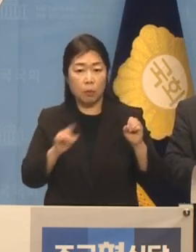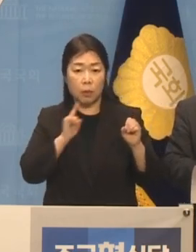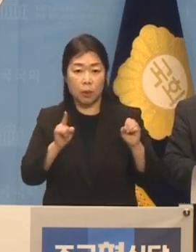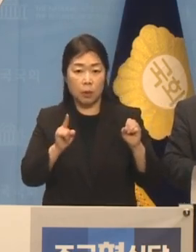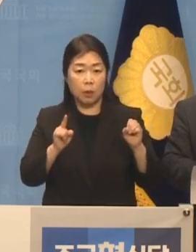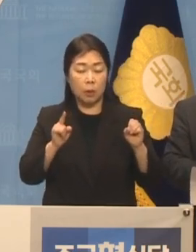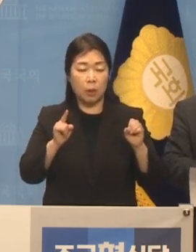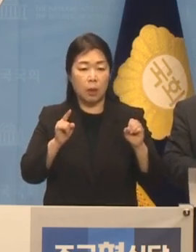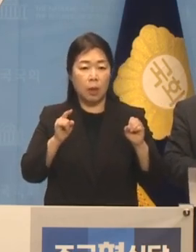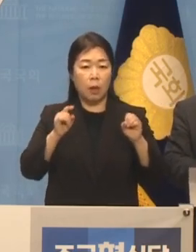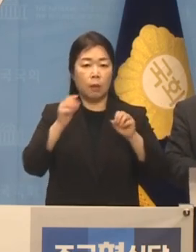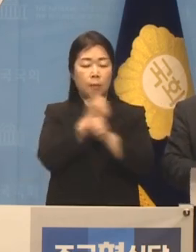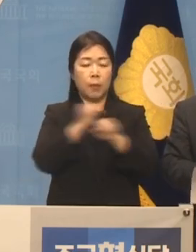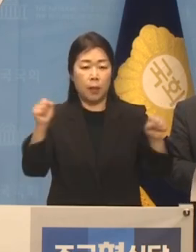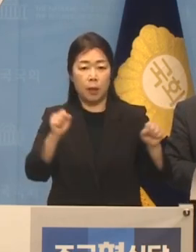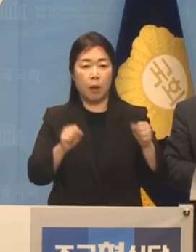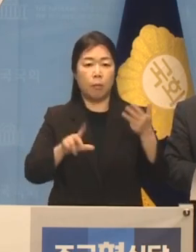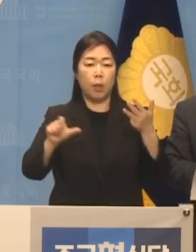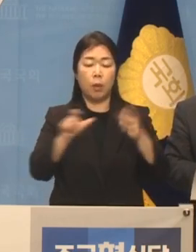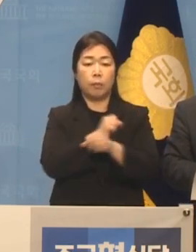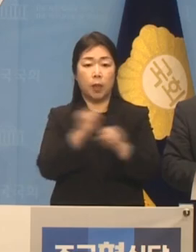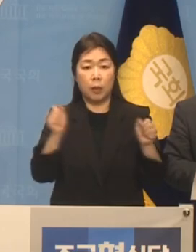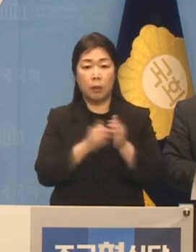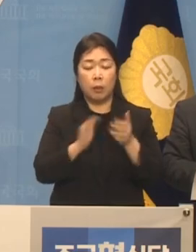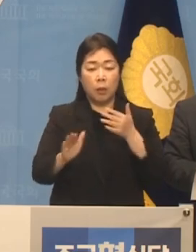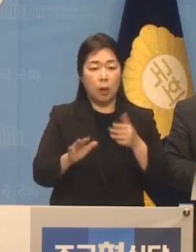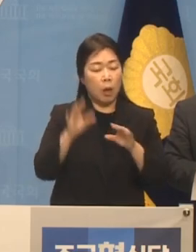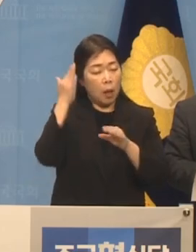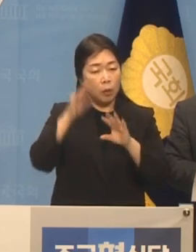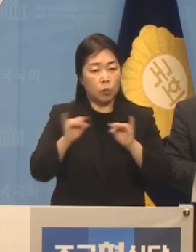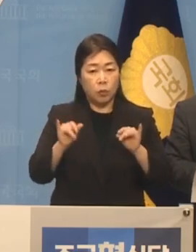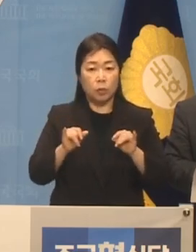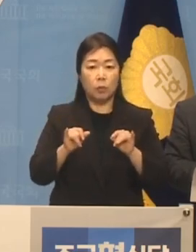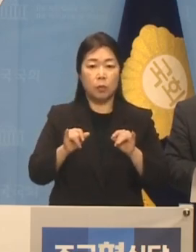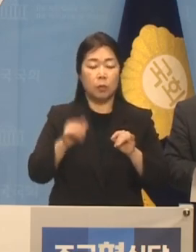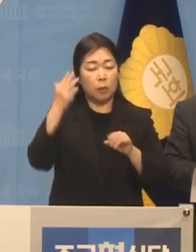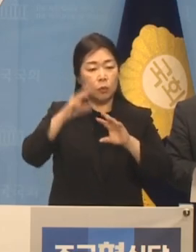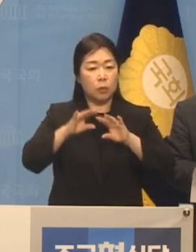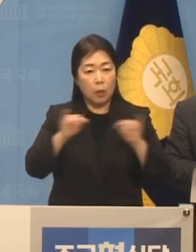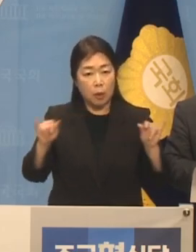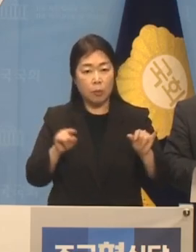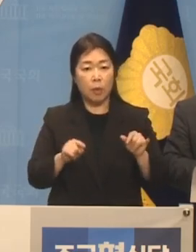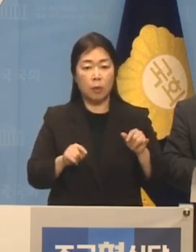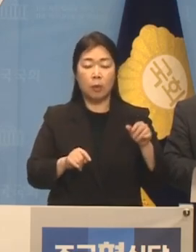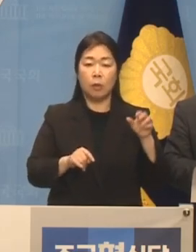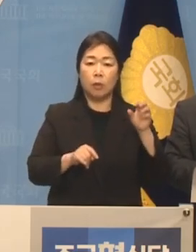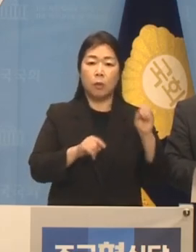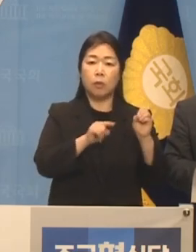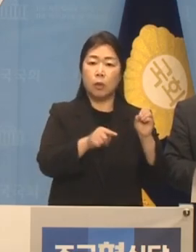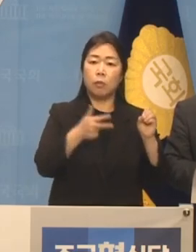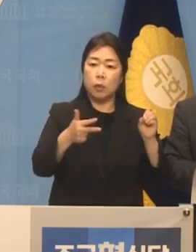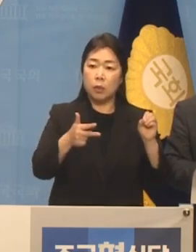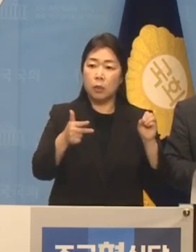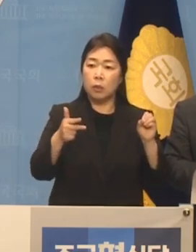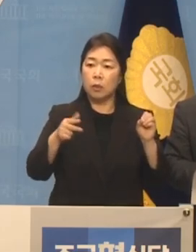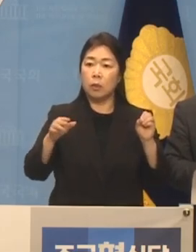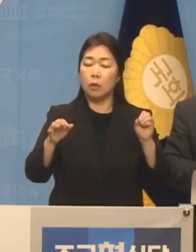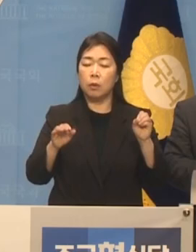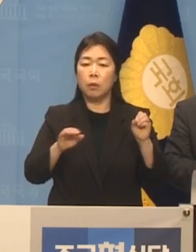토지 소유 진위 계수가 0.73이라는 것을 생각하면 0.916이라는 수치는 가히